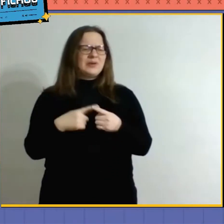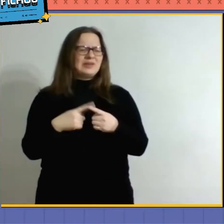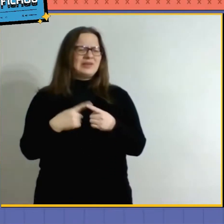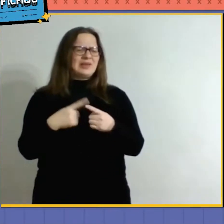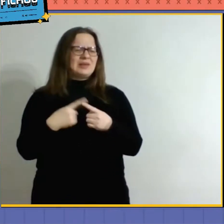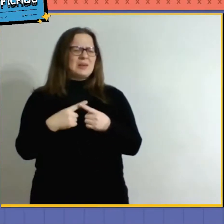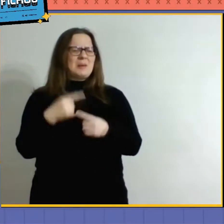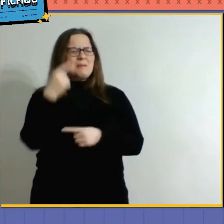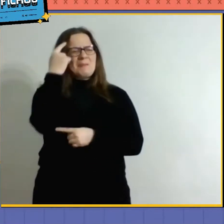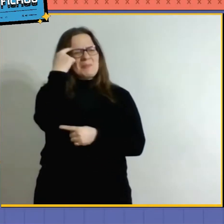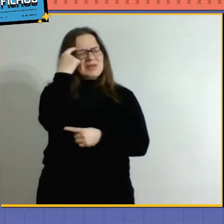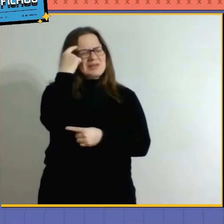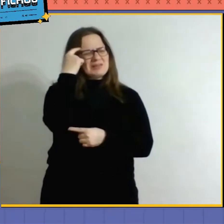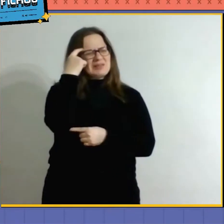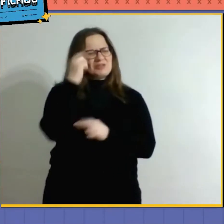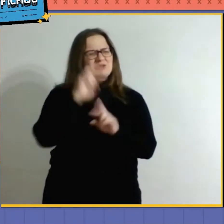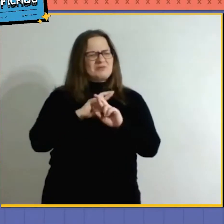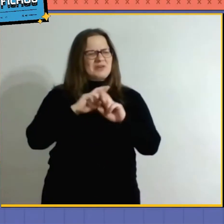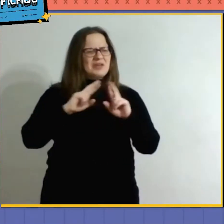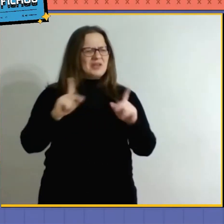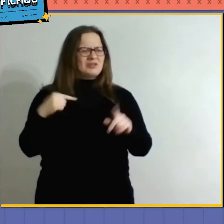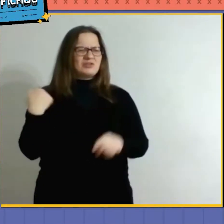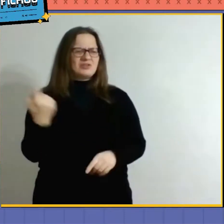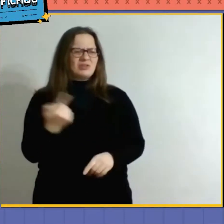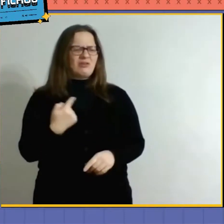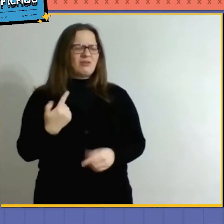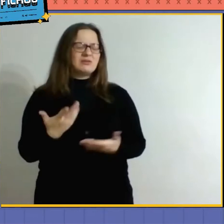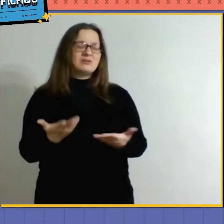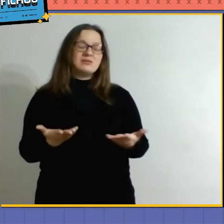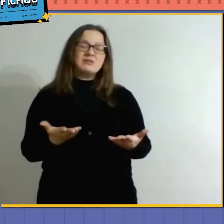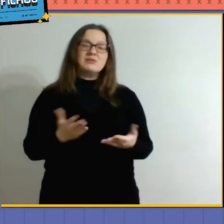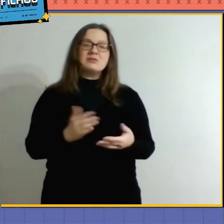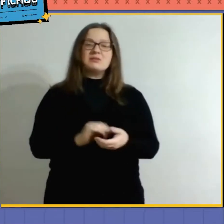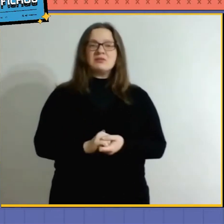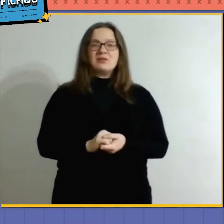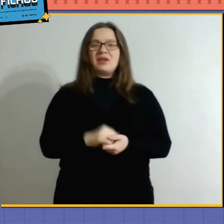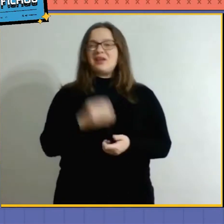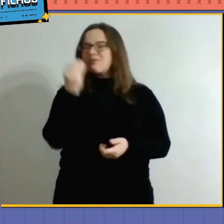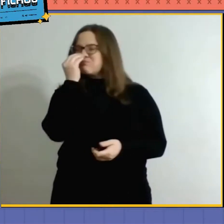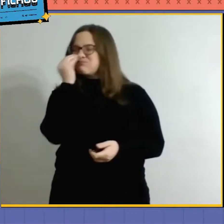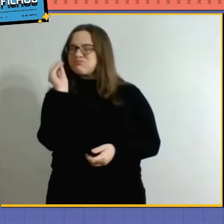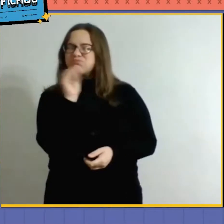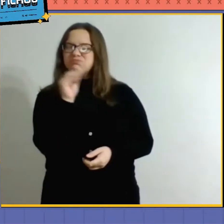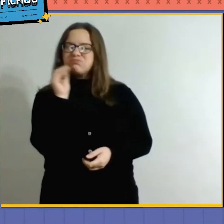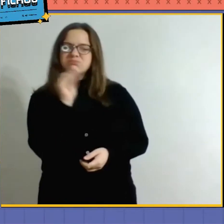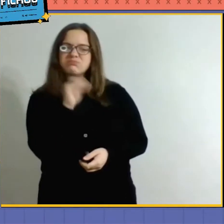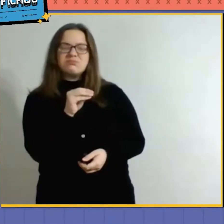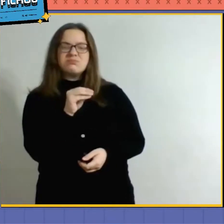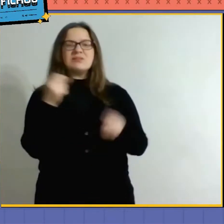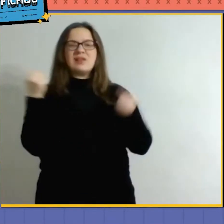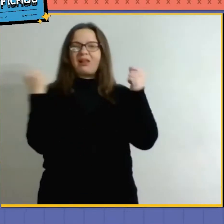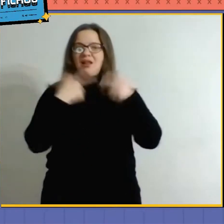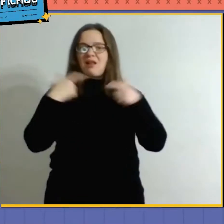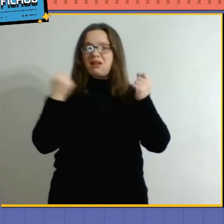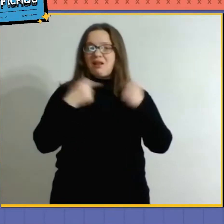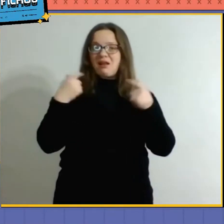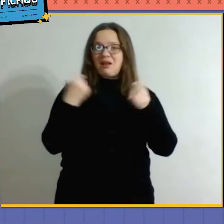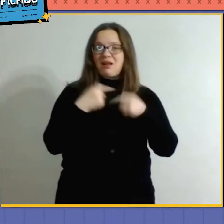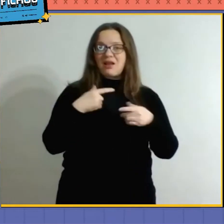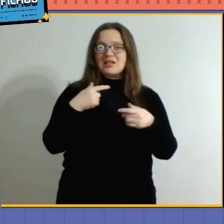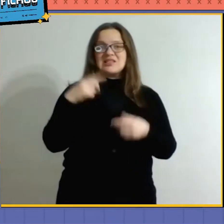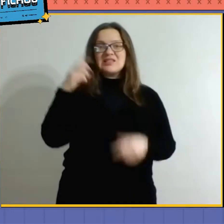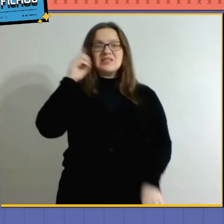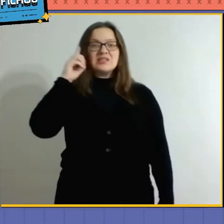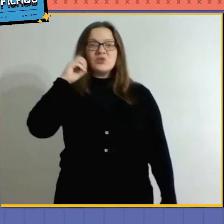ele não titubeou Amado adolescente ele era rejeitado ele era ridicularizado pelos seus colegas todos os